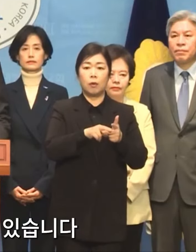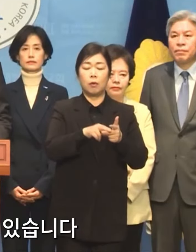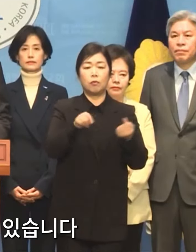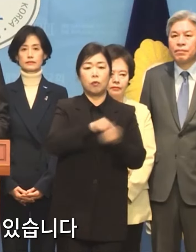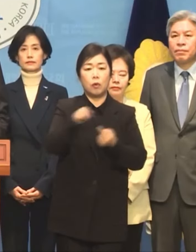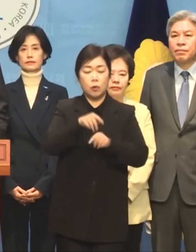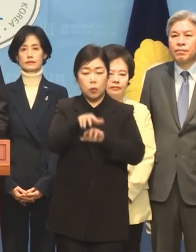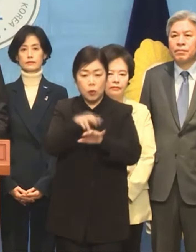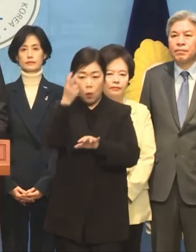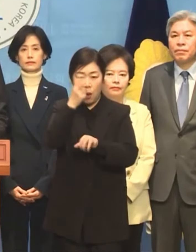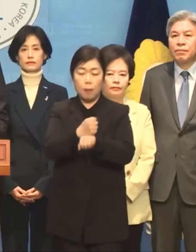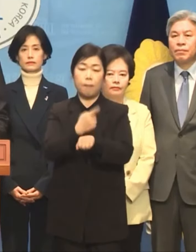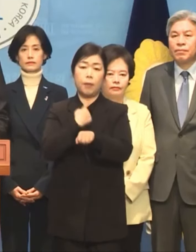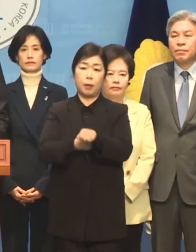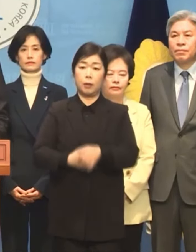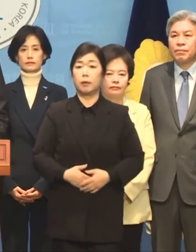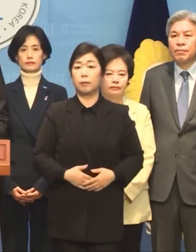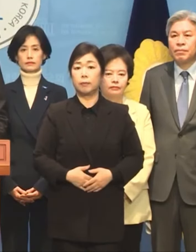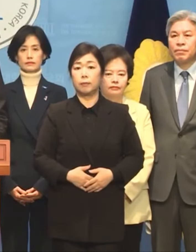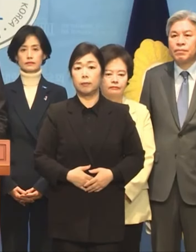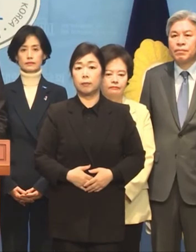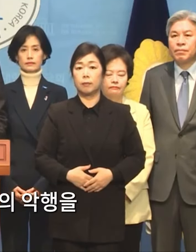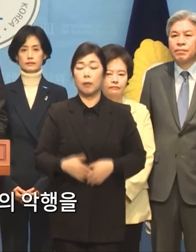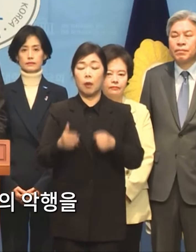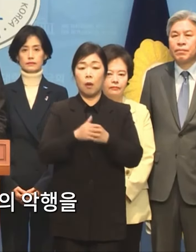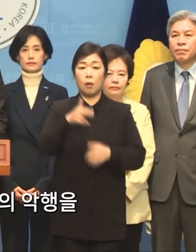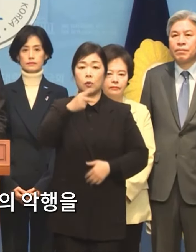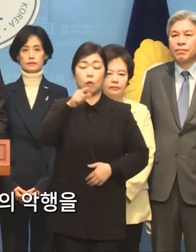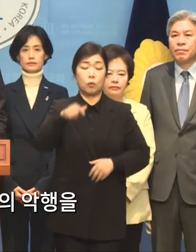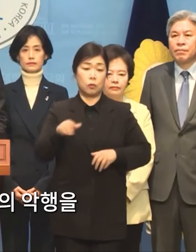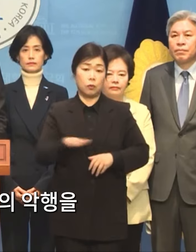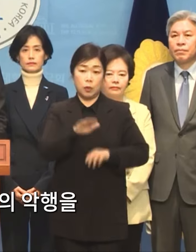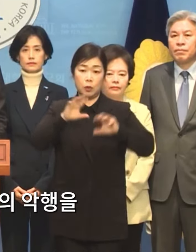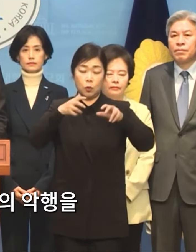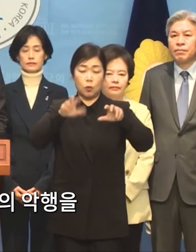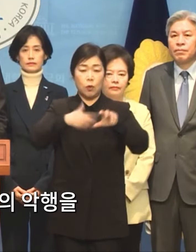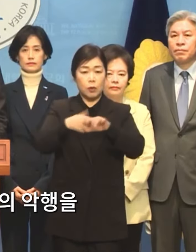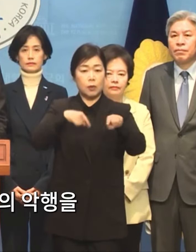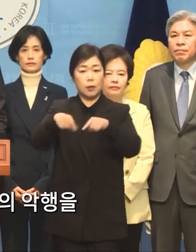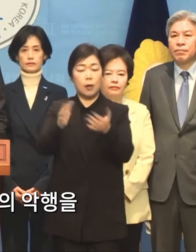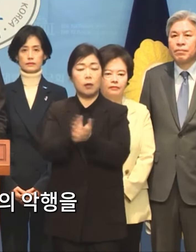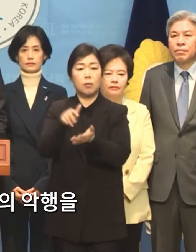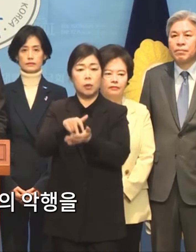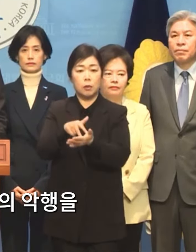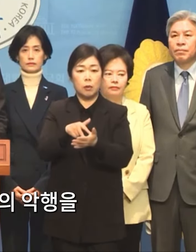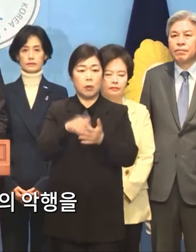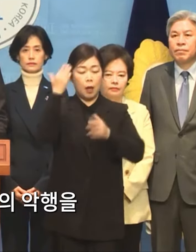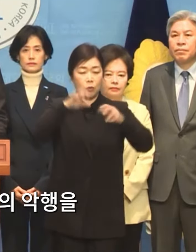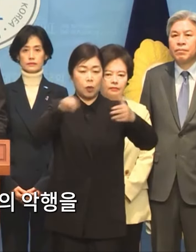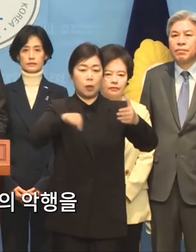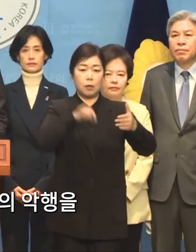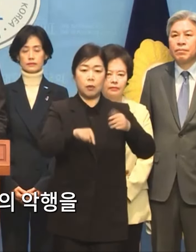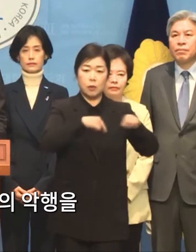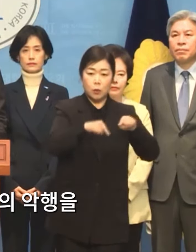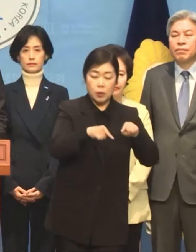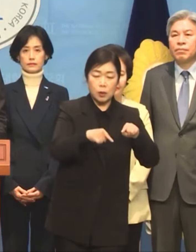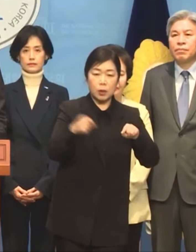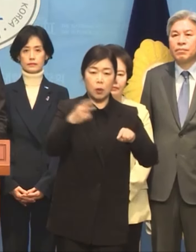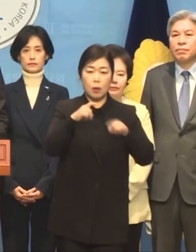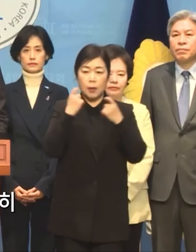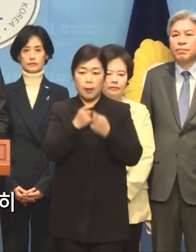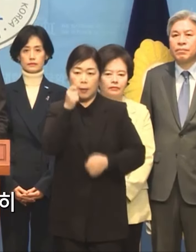있습니다 우리조 혁신당 다시는 국내정치 민간인 사찰 등의 악행을 저지르지